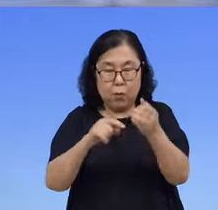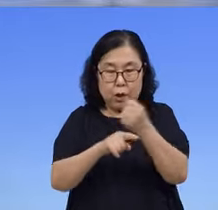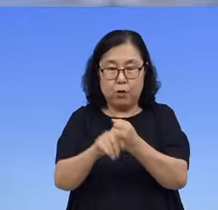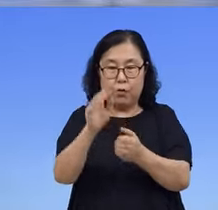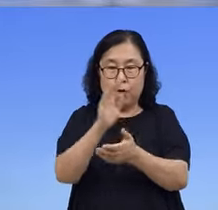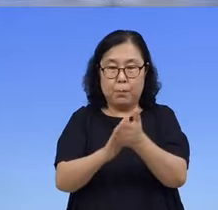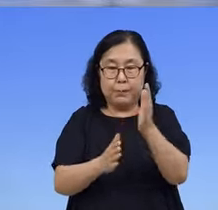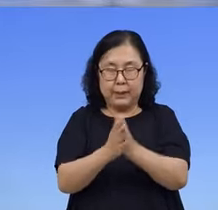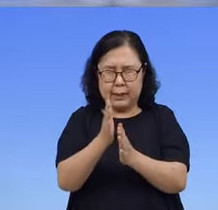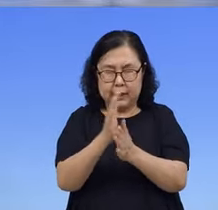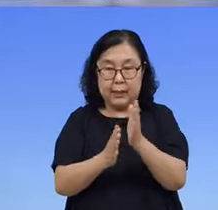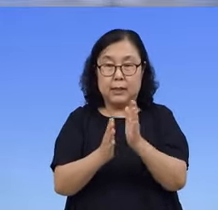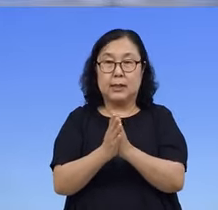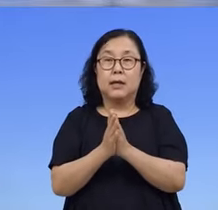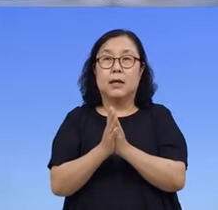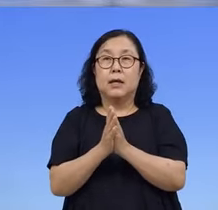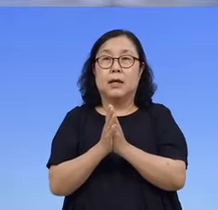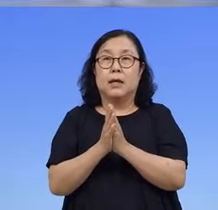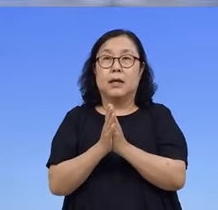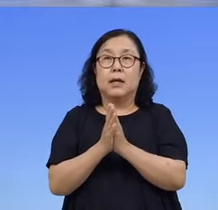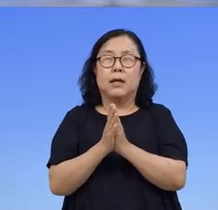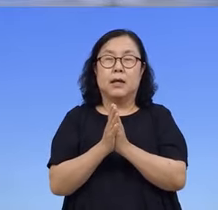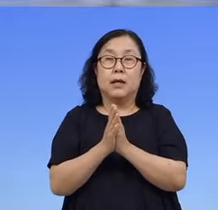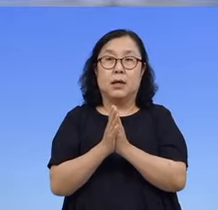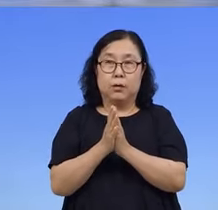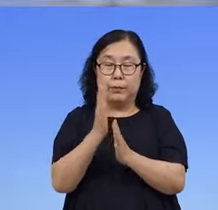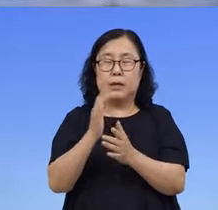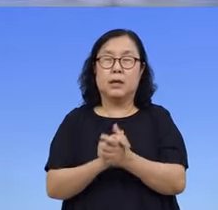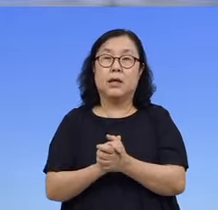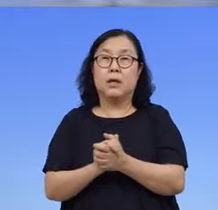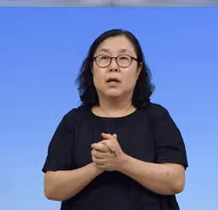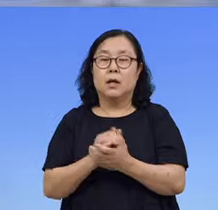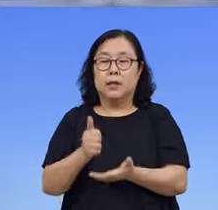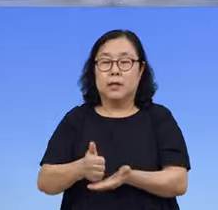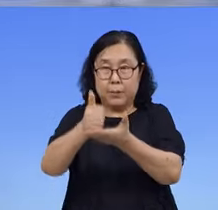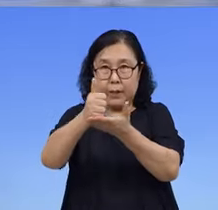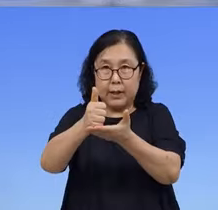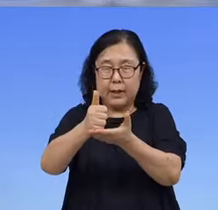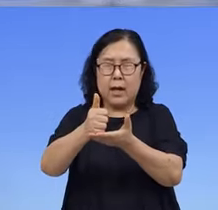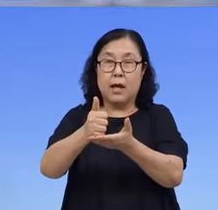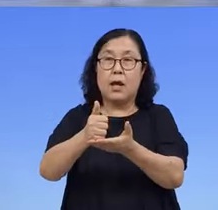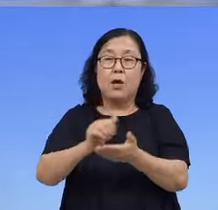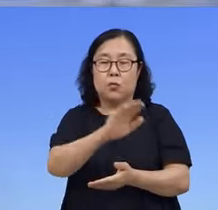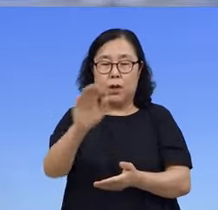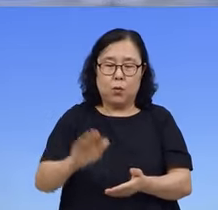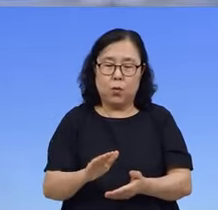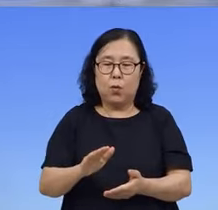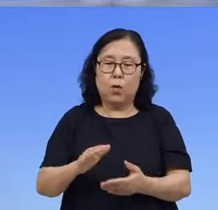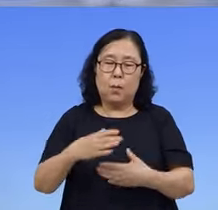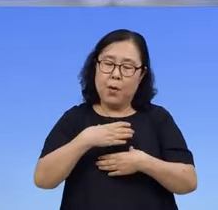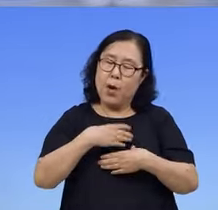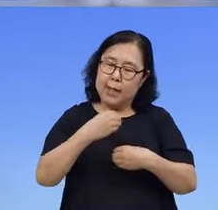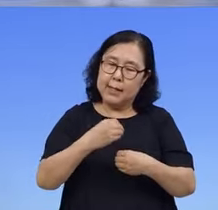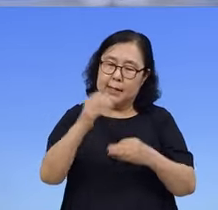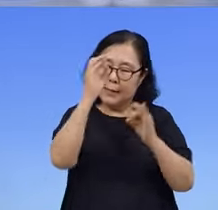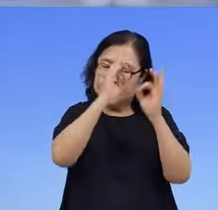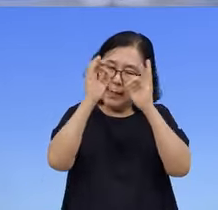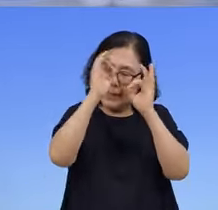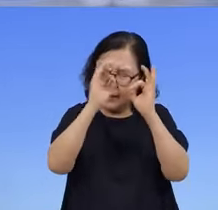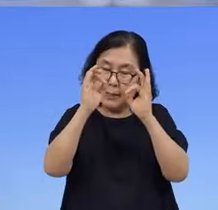평안을 누리지만 우리도 내면의 평안이 찾아오는 것을 경험하는 믿음의 성도님들 되시기를 주님 이름으로